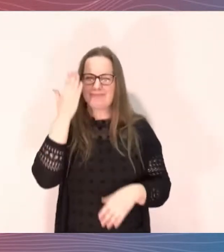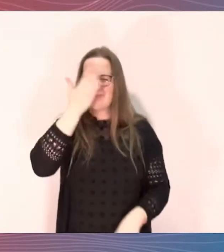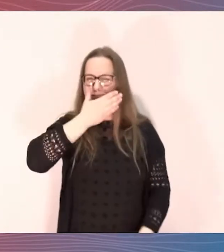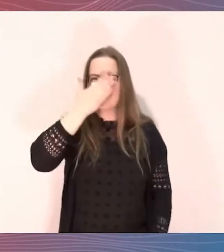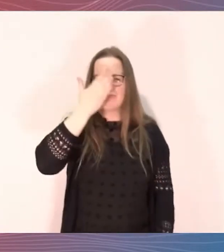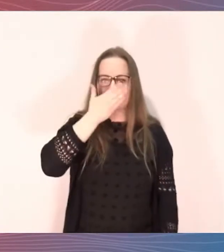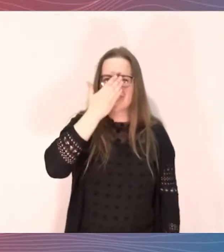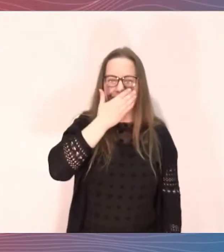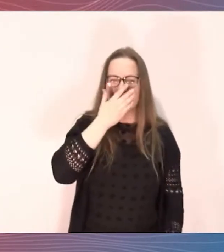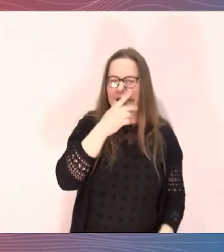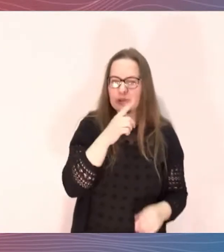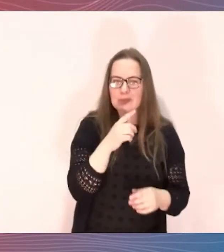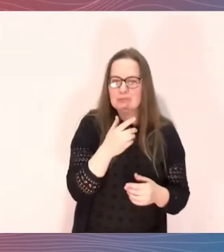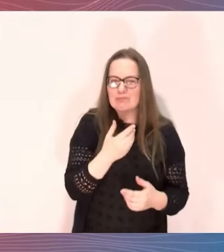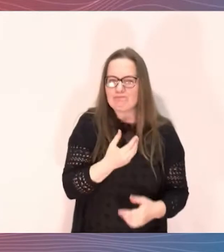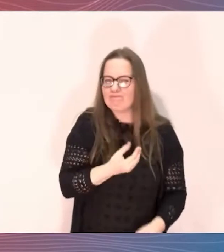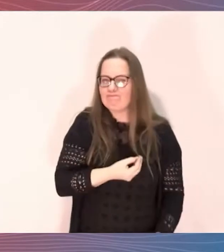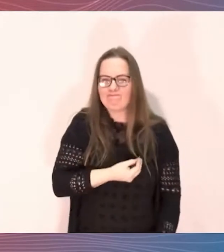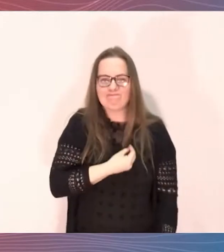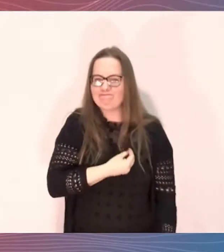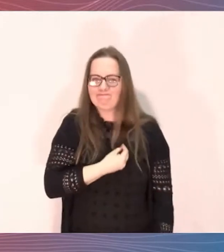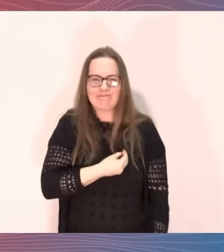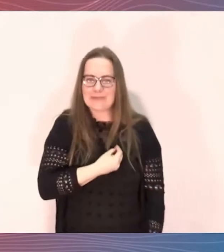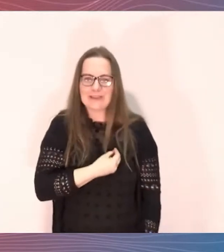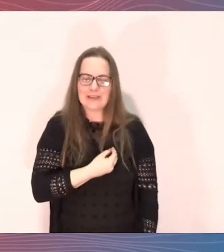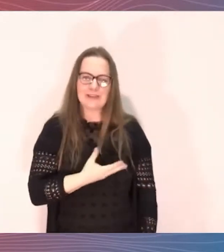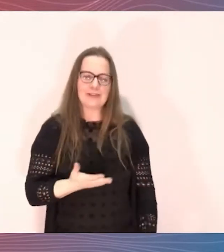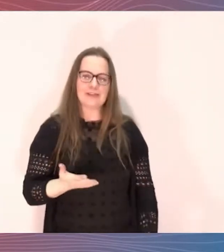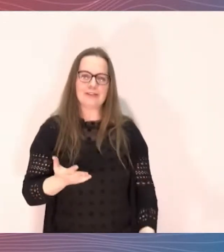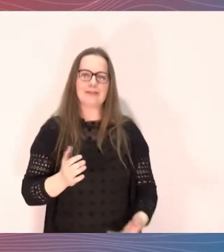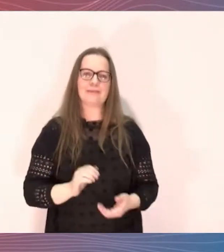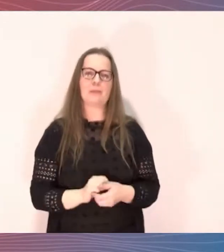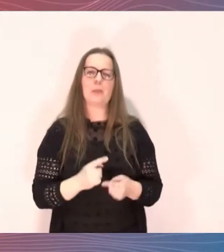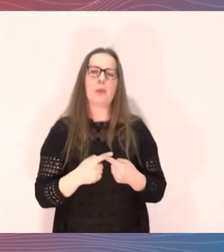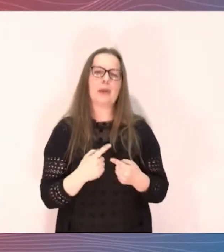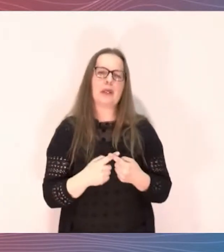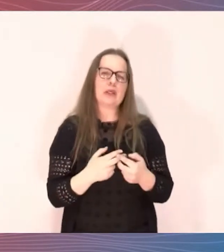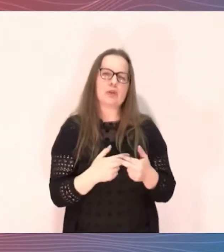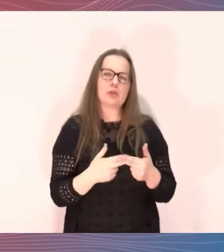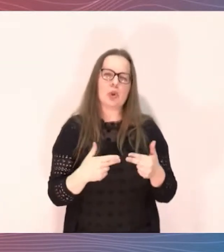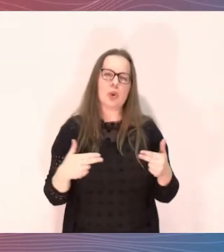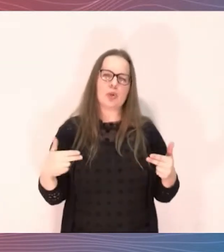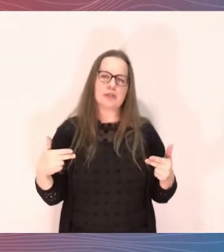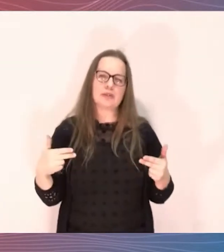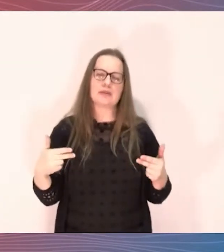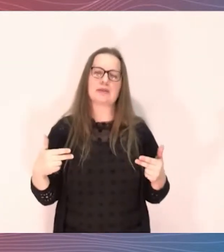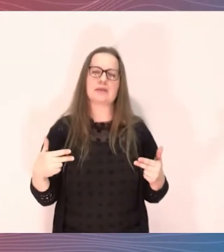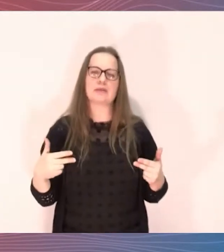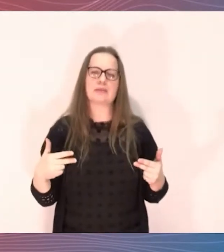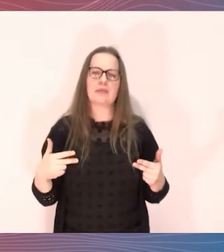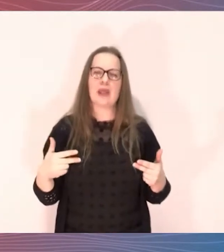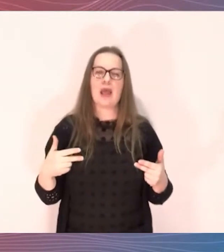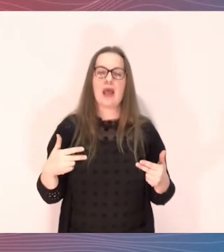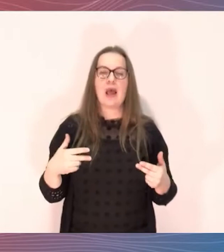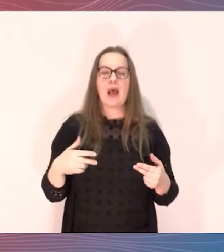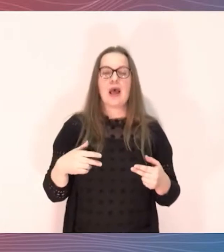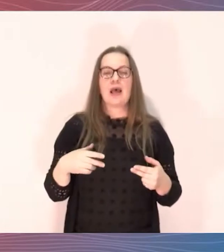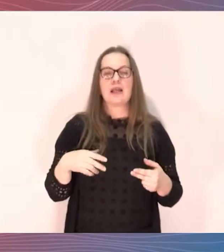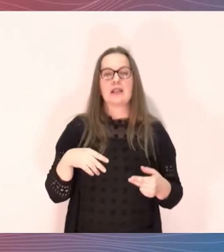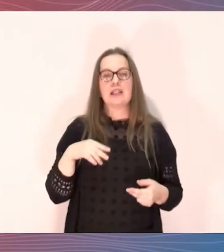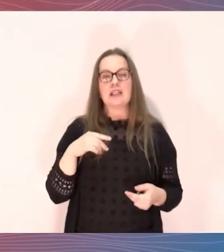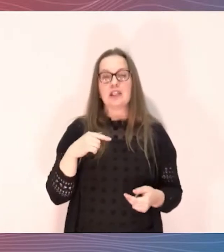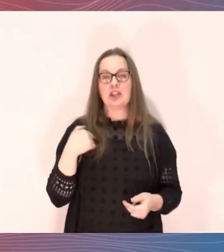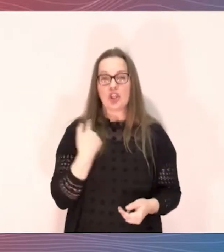não existe. Porque as coisas, versículo 3, pela fé entendemos que foi o